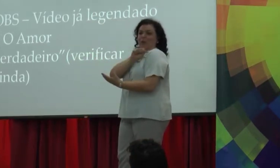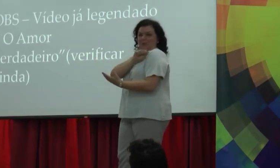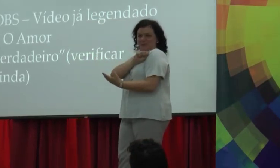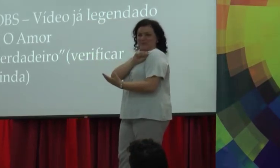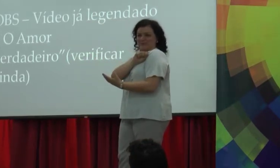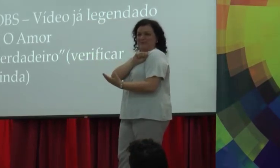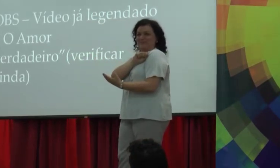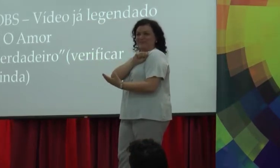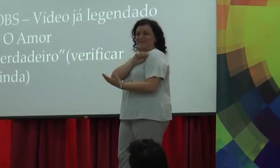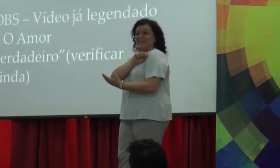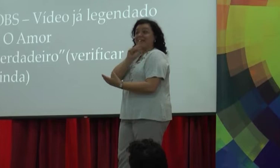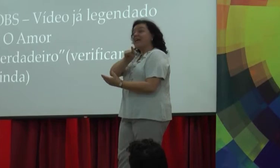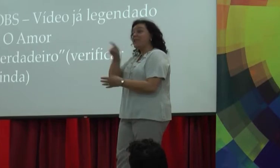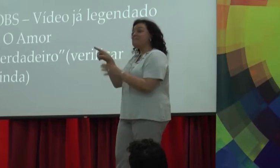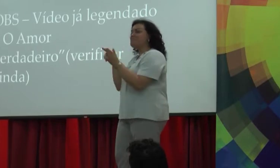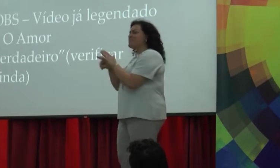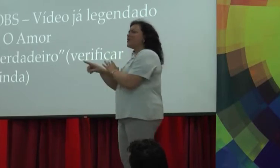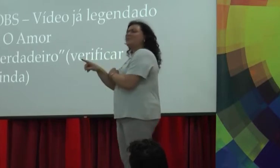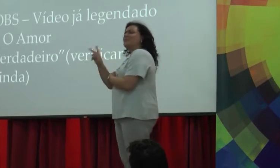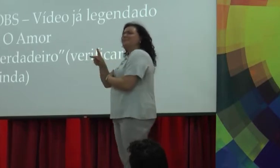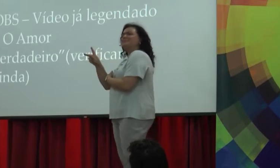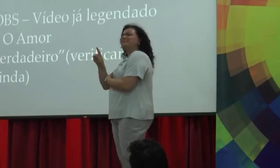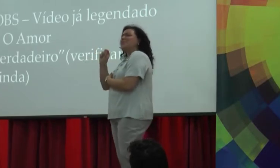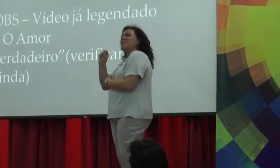com quatro alunos